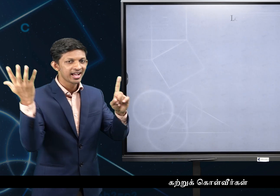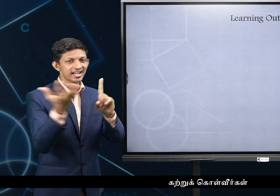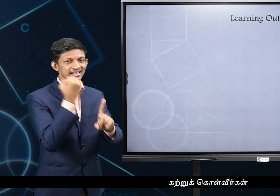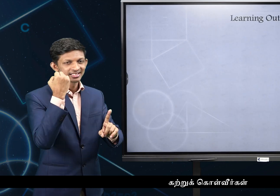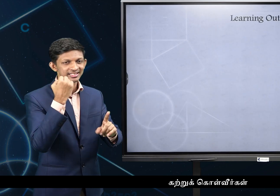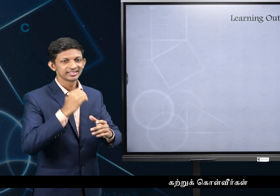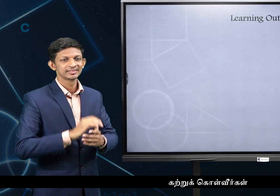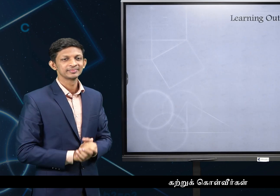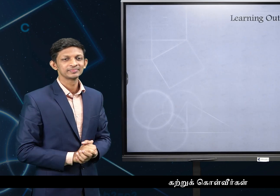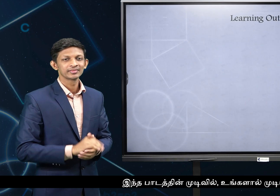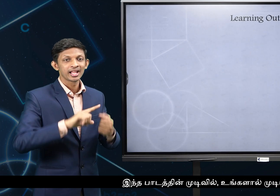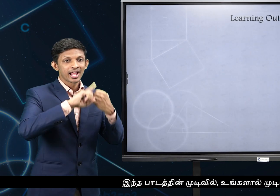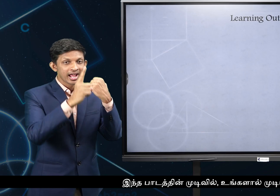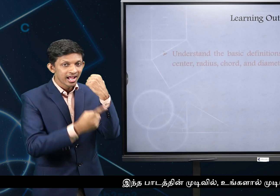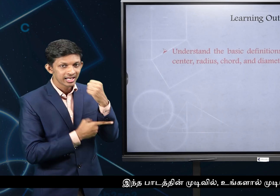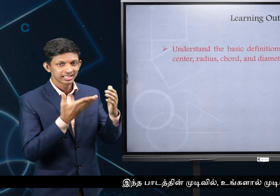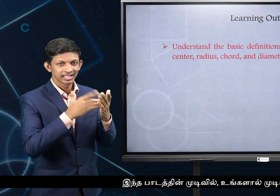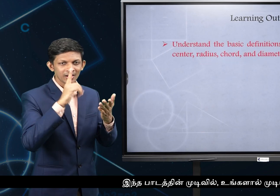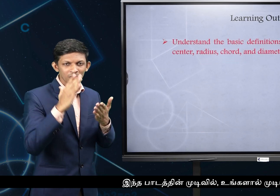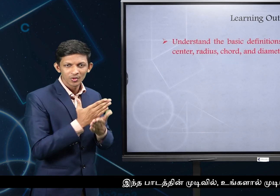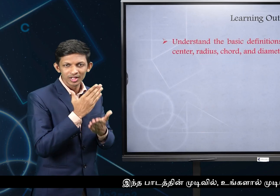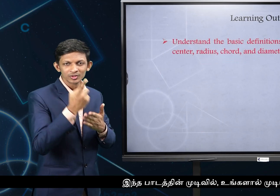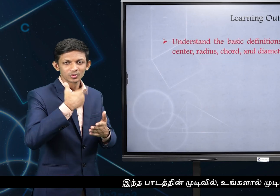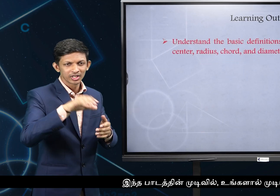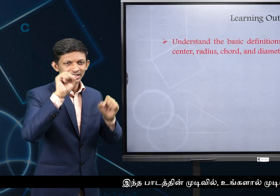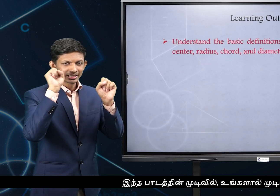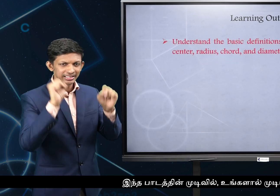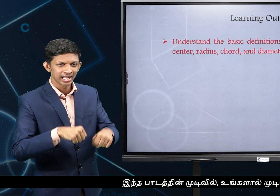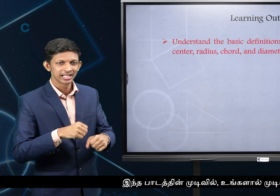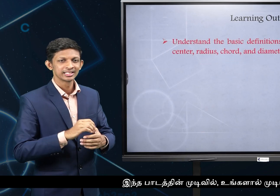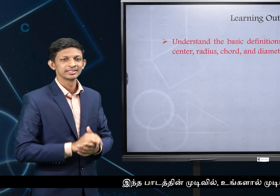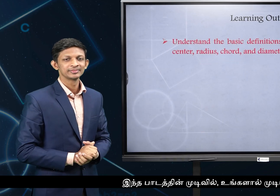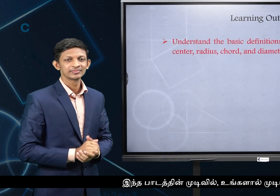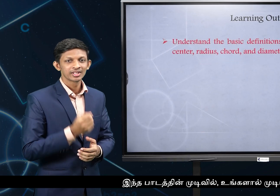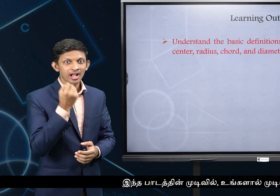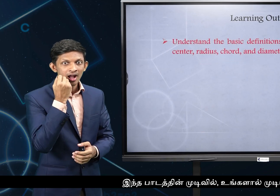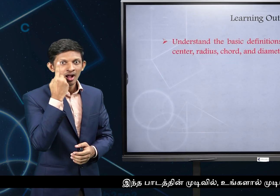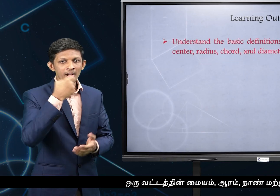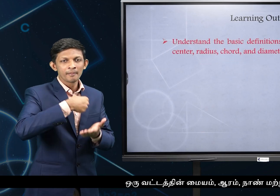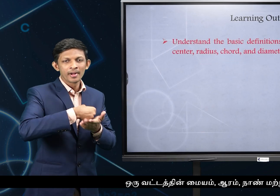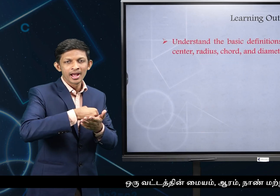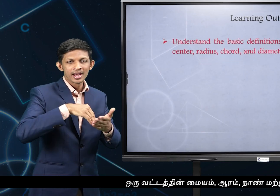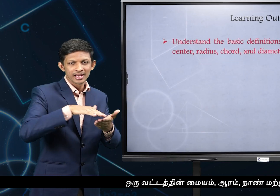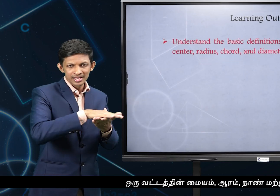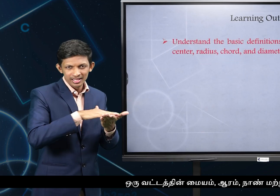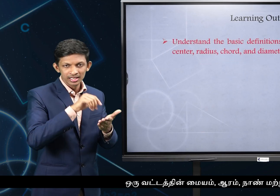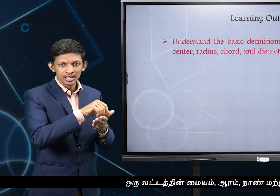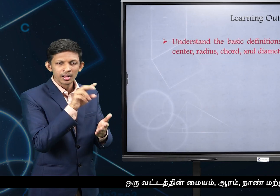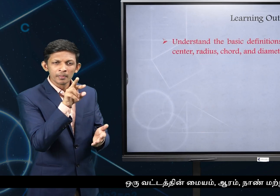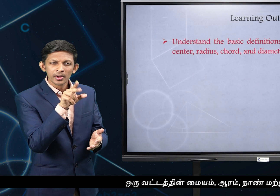கற்றுக்கொள்வீர்கள். இந்த பாடத்தை முடித்த பிறகு தெரிந்து கொள்ள முடியும். ஒரு வட்டத்தின் மையம்,